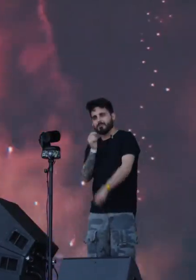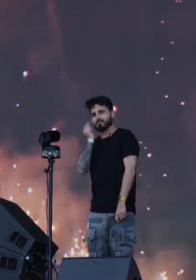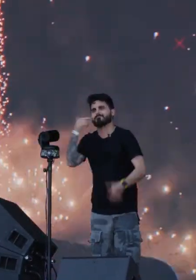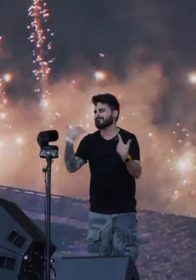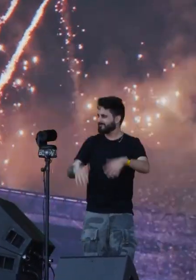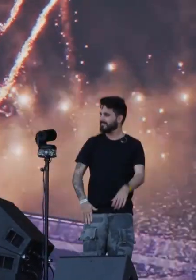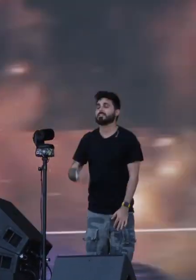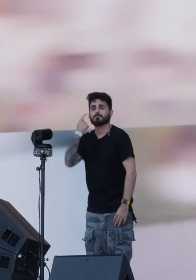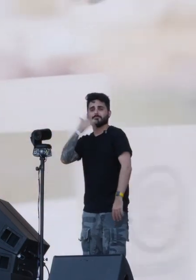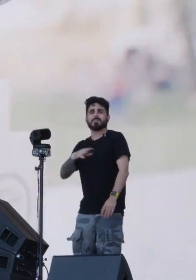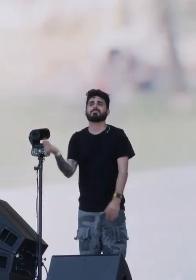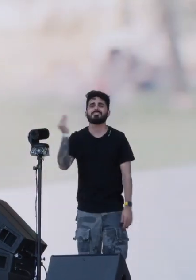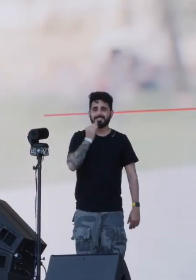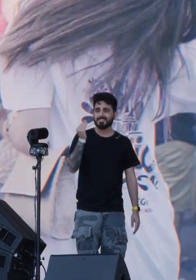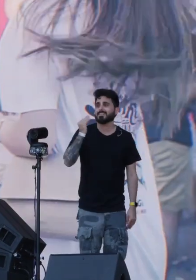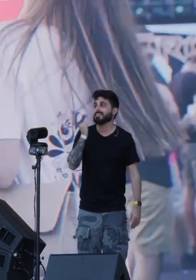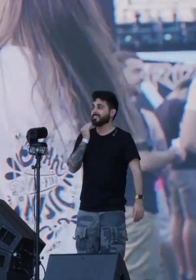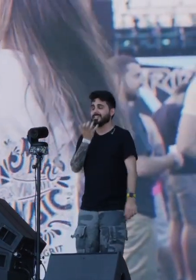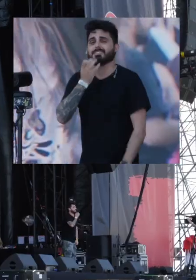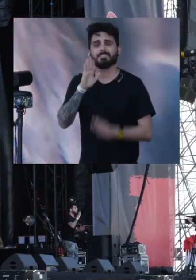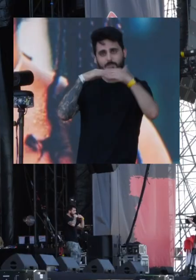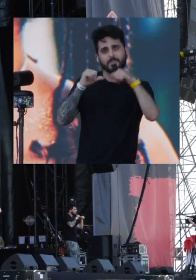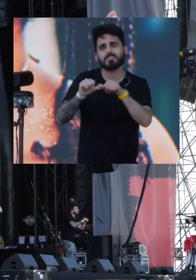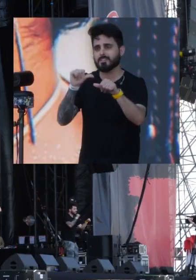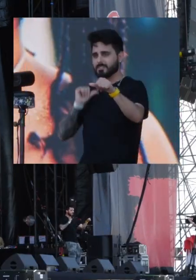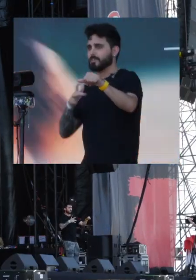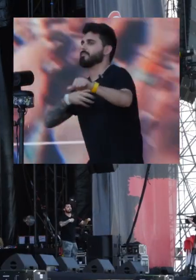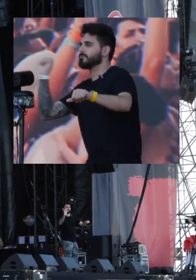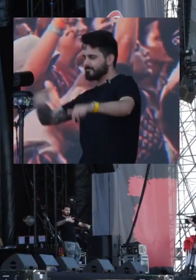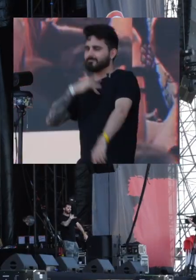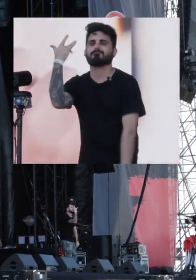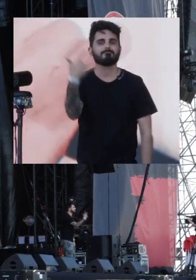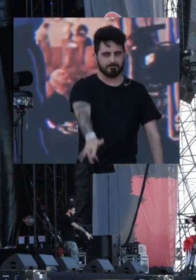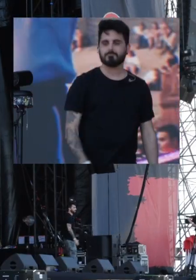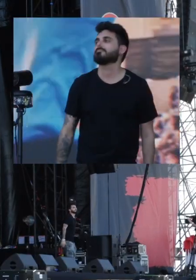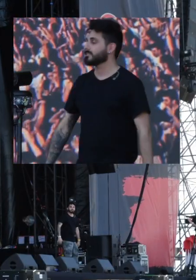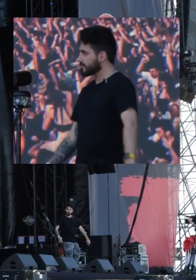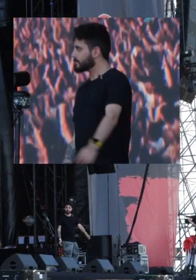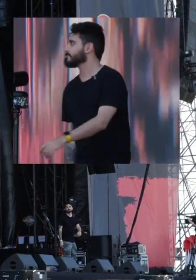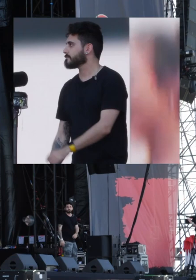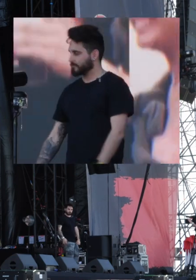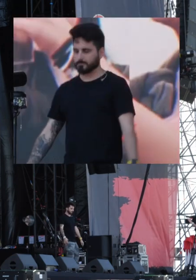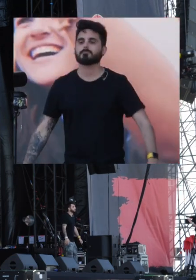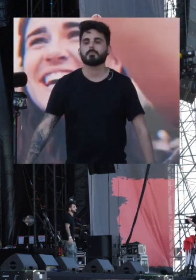nius. Sembla mentida que tu perdoni tot si em somrius.